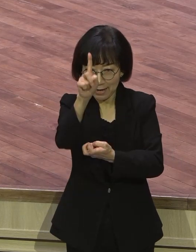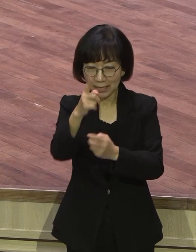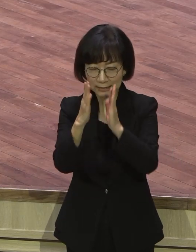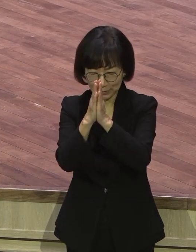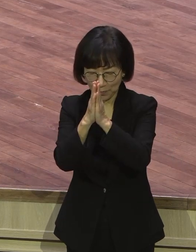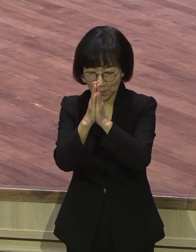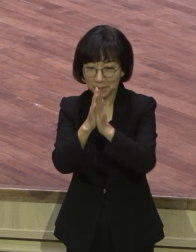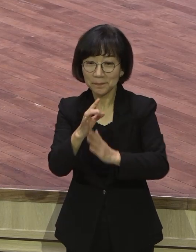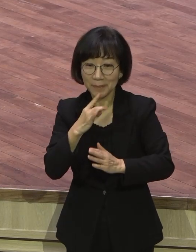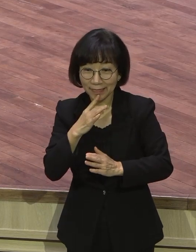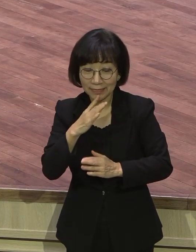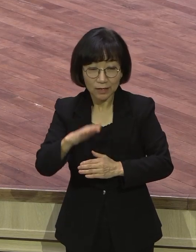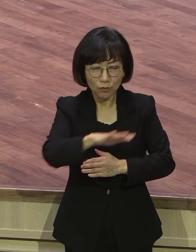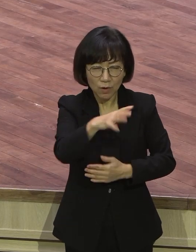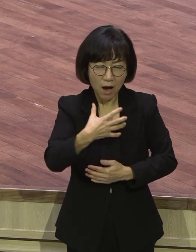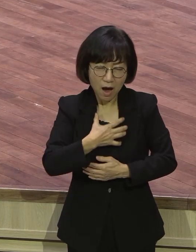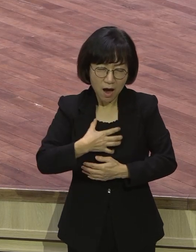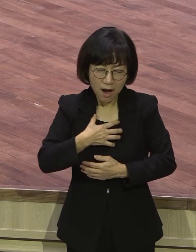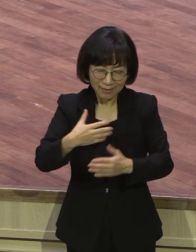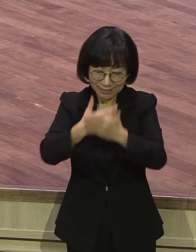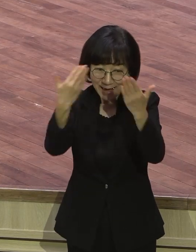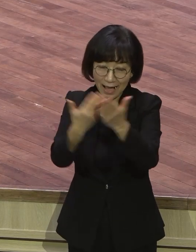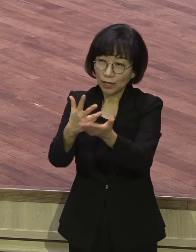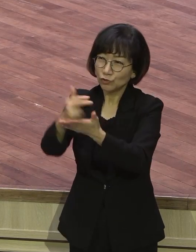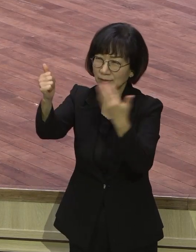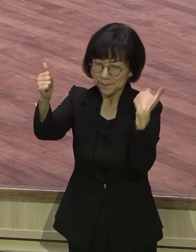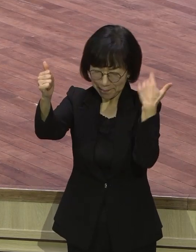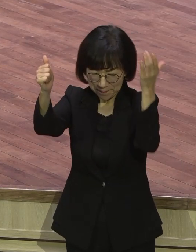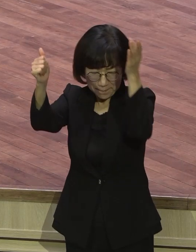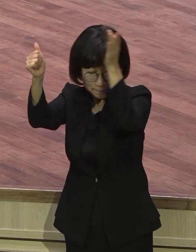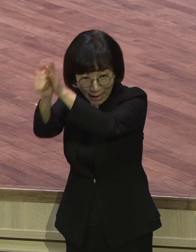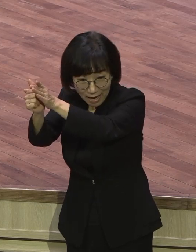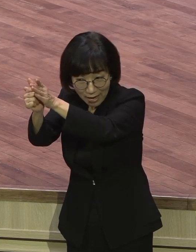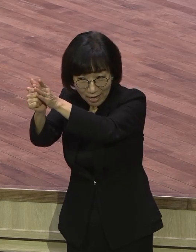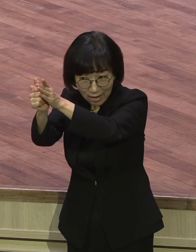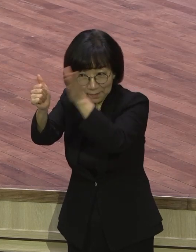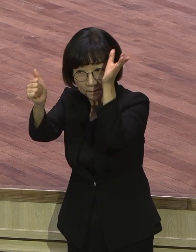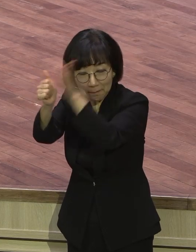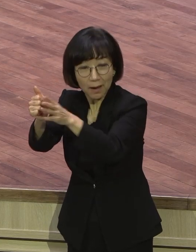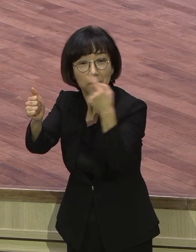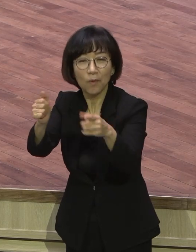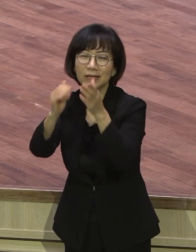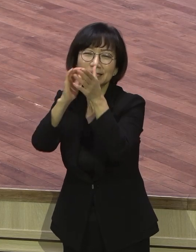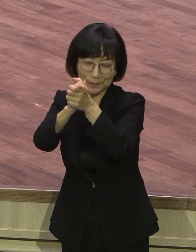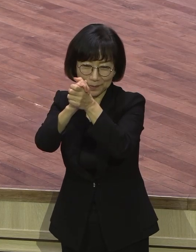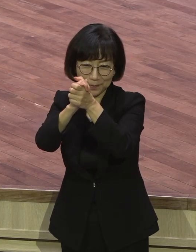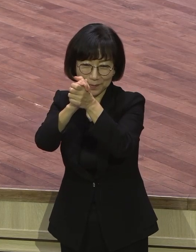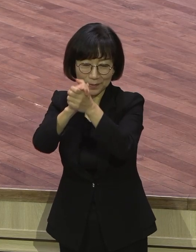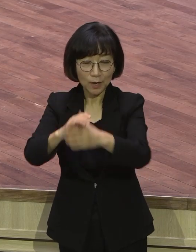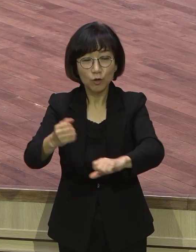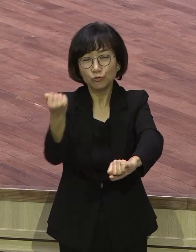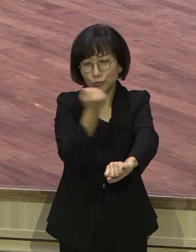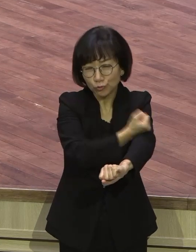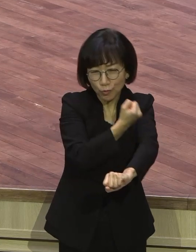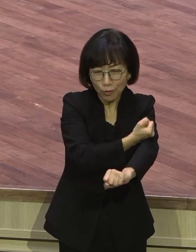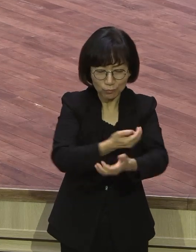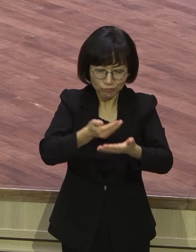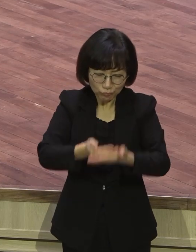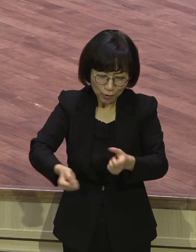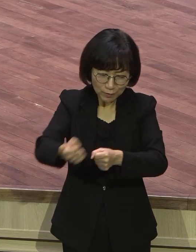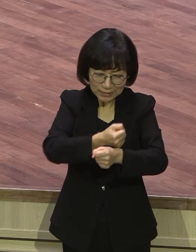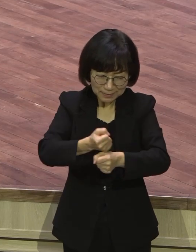너의 염려를 다 죽게 맡겨라 이 말을 기도해라 이 말이 있죠 수고하고 무거운 치면 다 내게로 내게 늘 쉬게 하리라